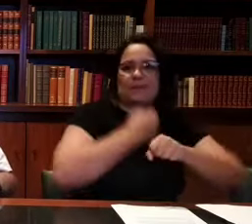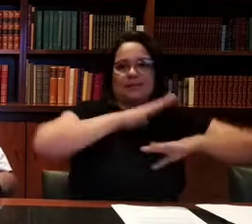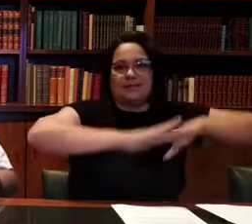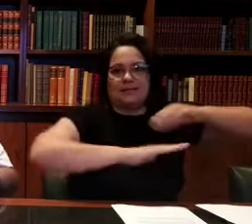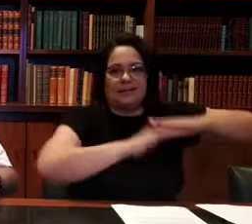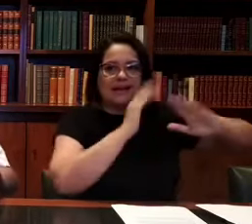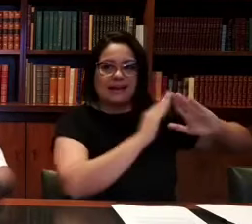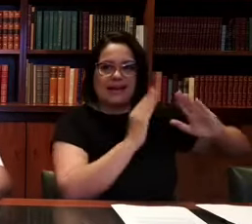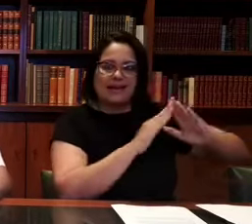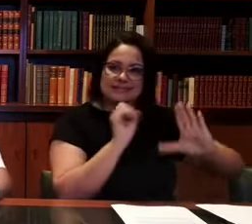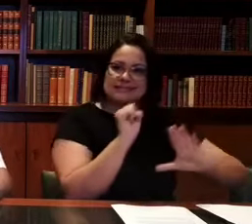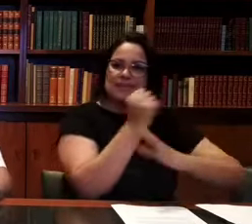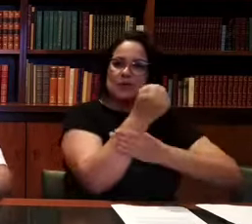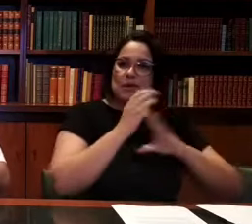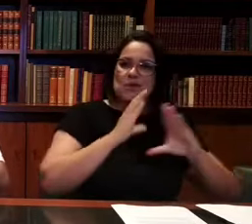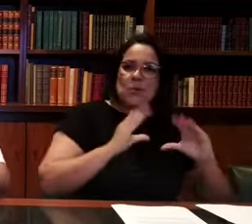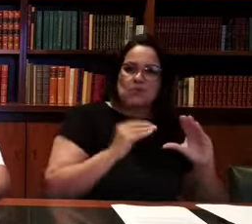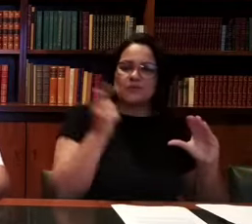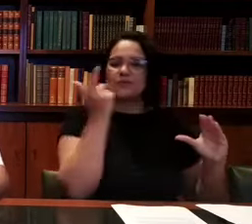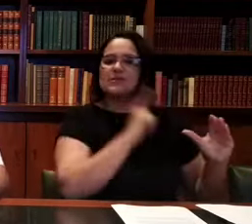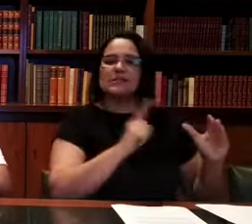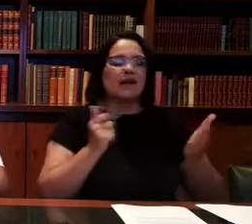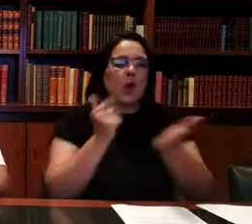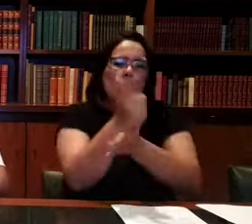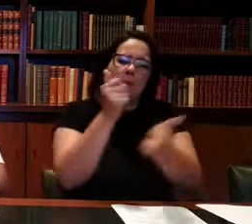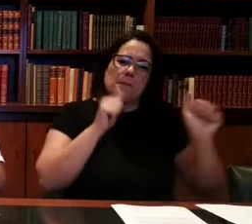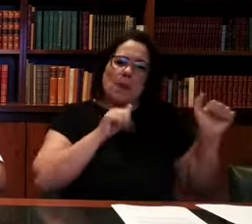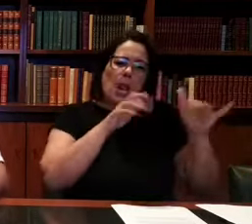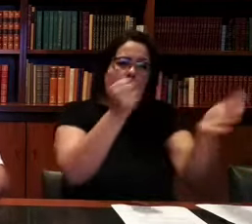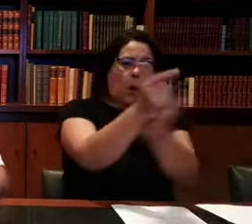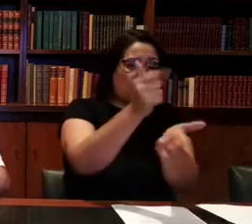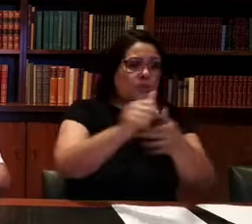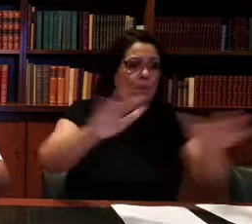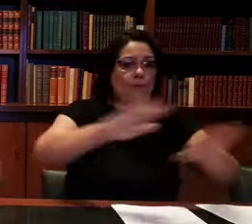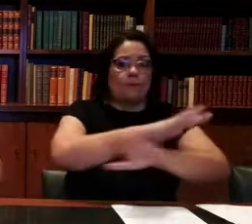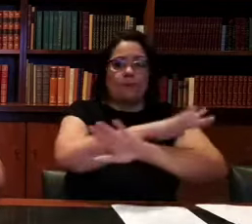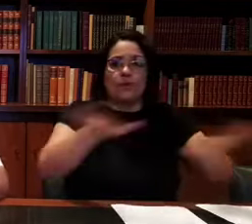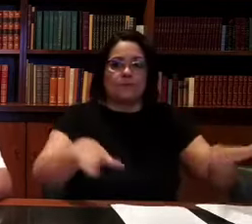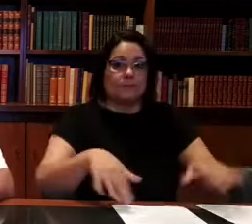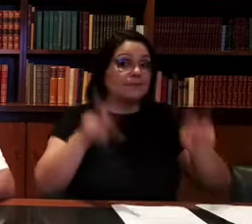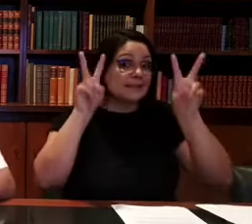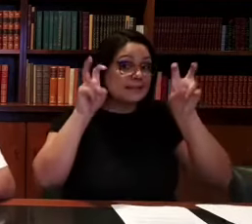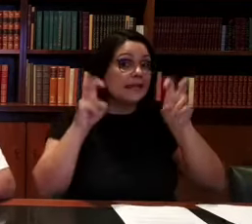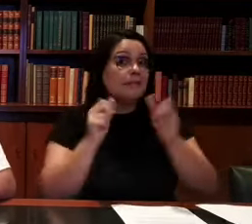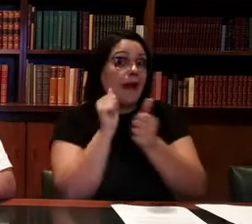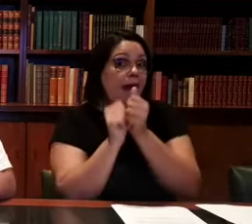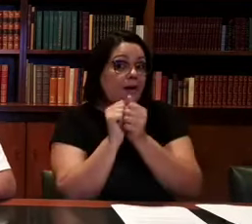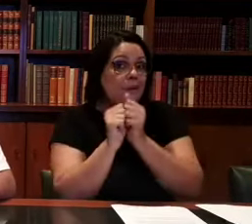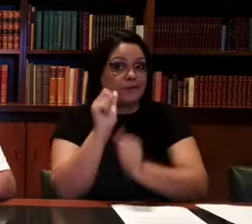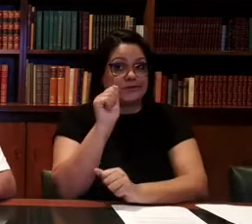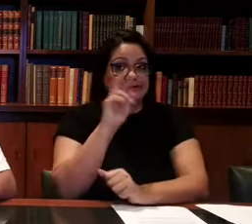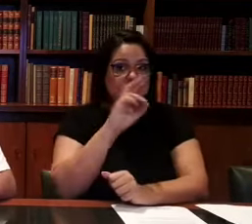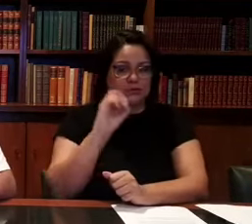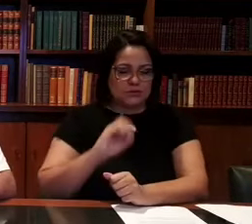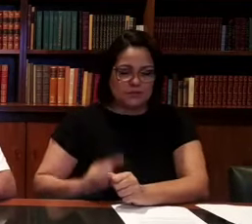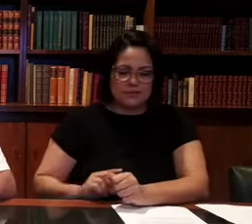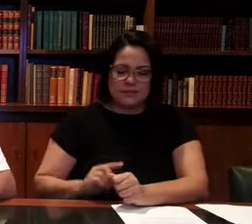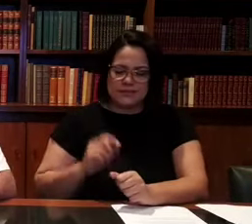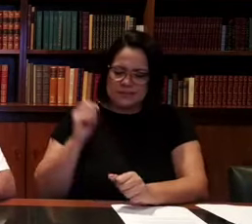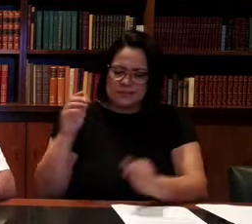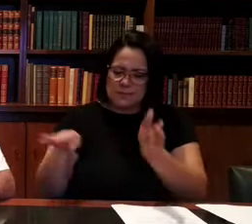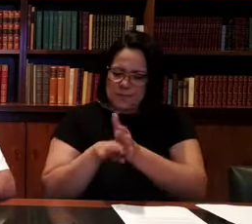em casa né mais segurança até então aí sim fugiu acabou Mattel coleção de arroz hoje lá podemos ali eu não sei